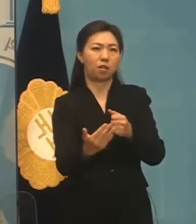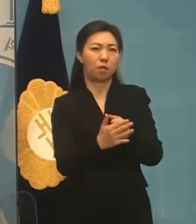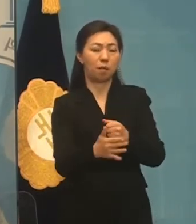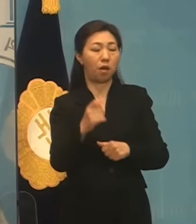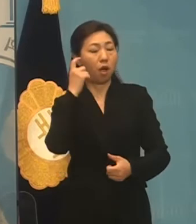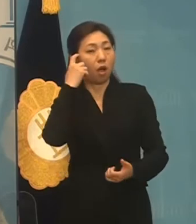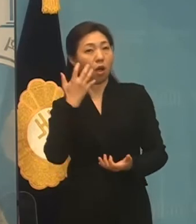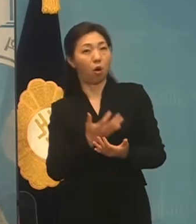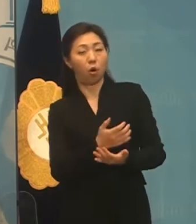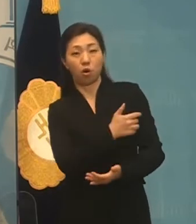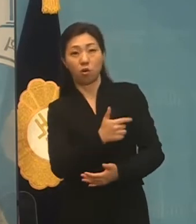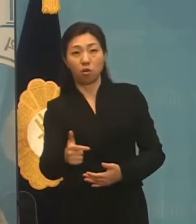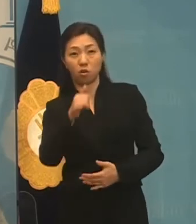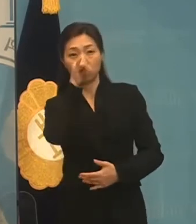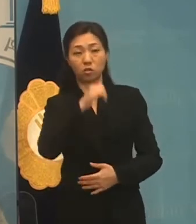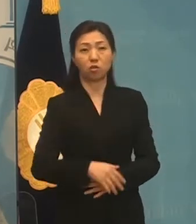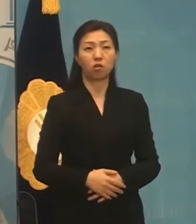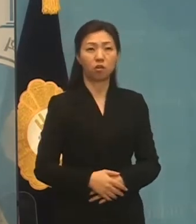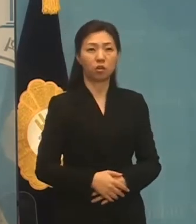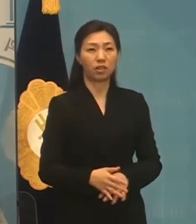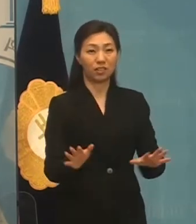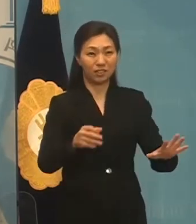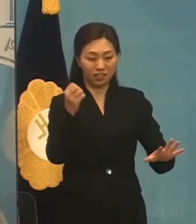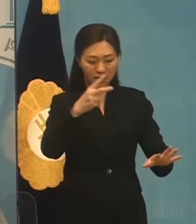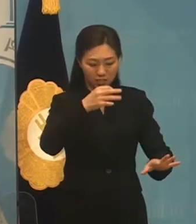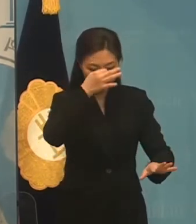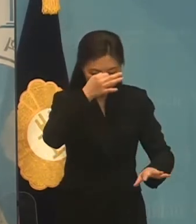인구수를 훌쩍 넘는